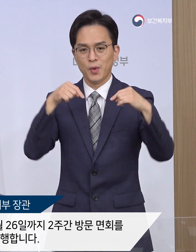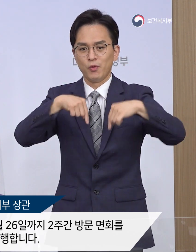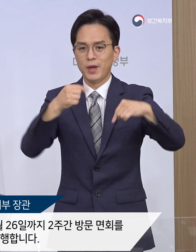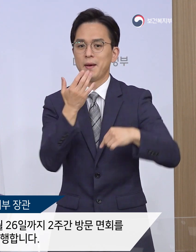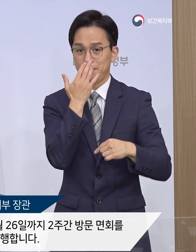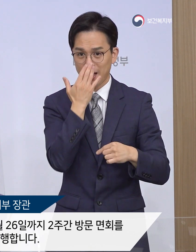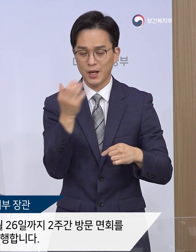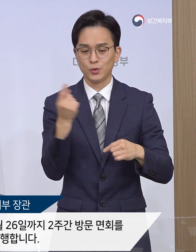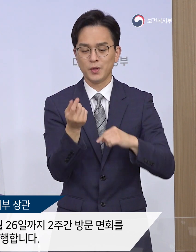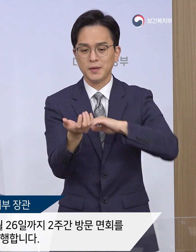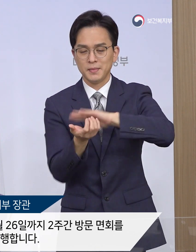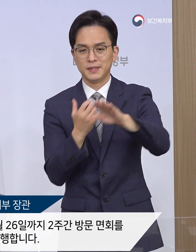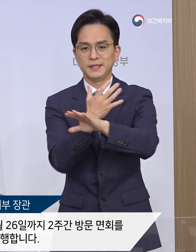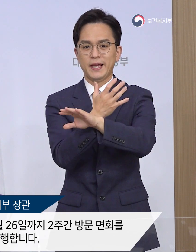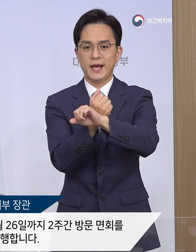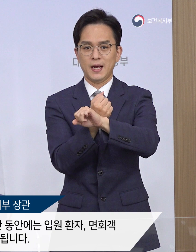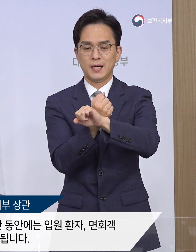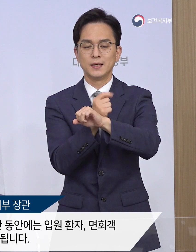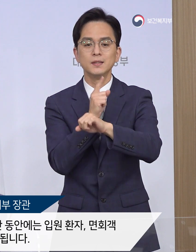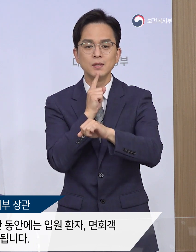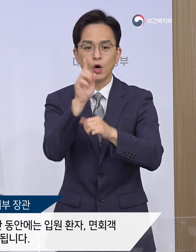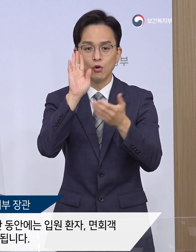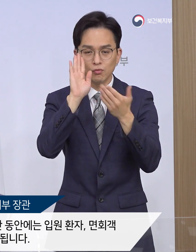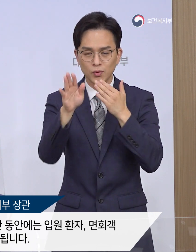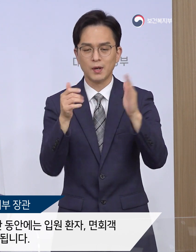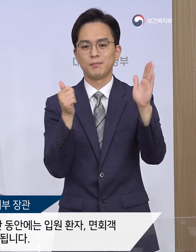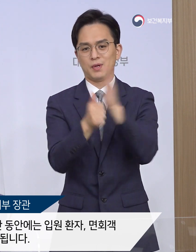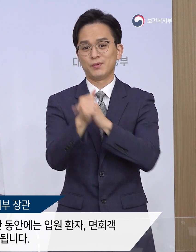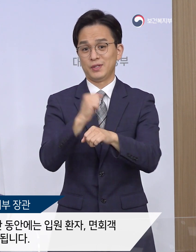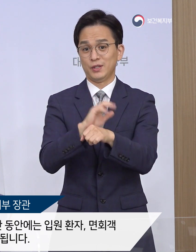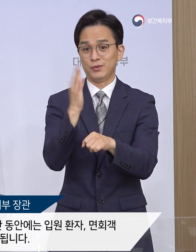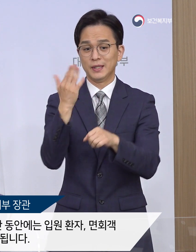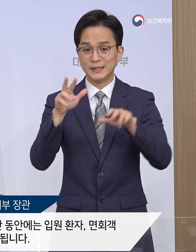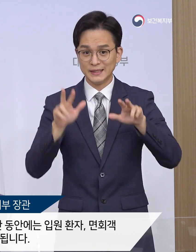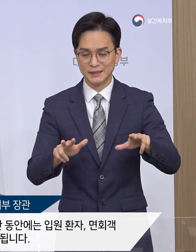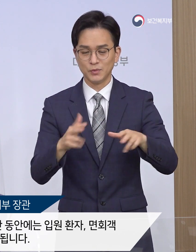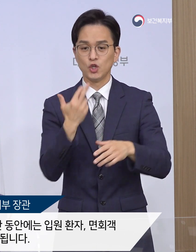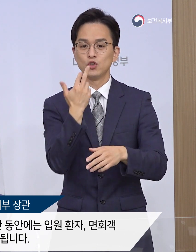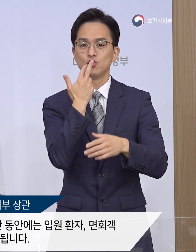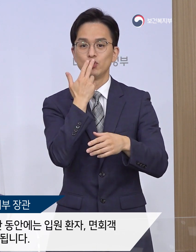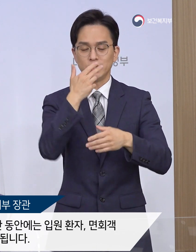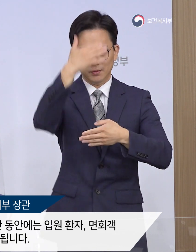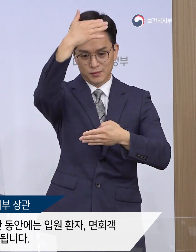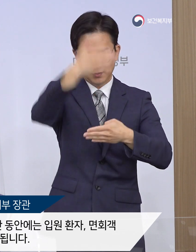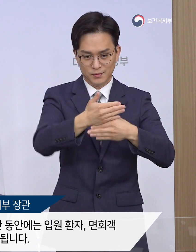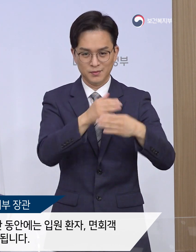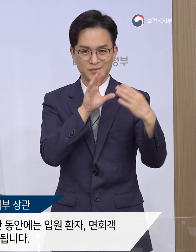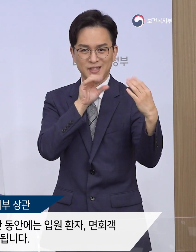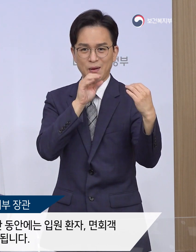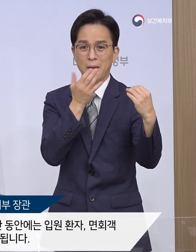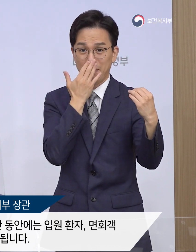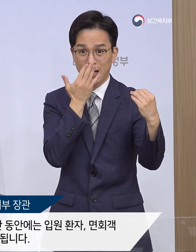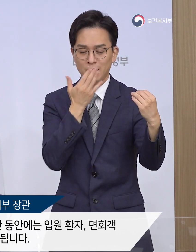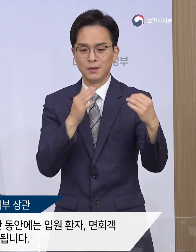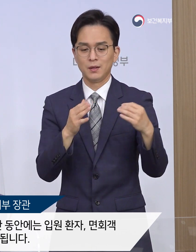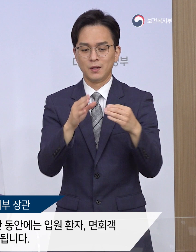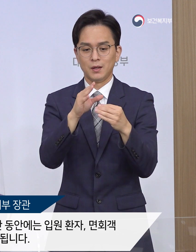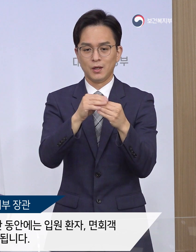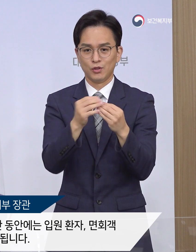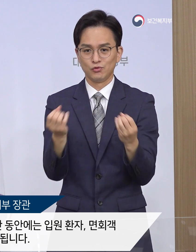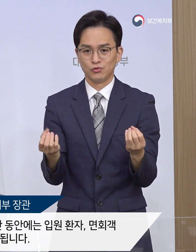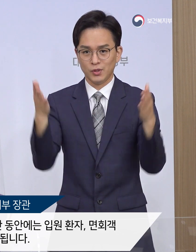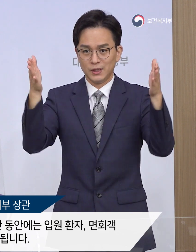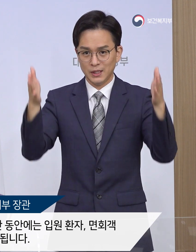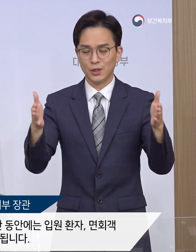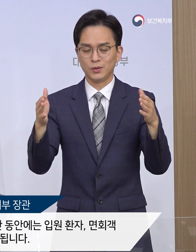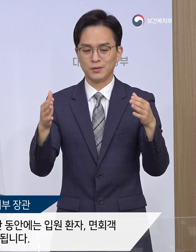사전 예약제를 시행합니다. 현재는 비접촉 면회만 허용되고 있으나 이 기간 동안에는 입원 환자,